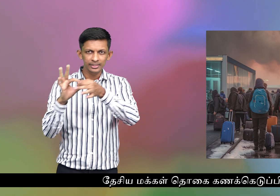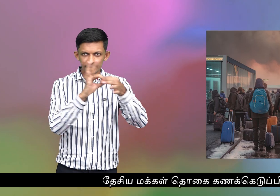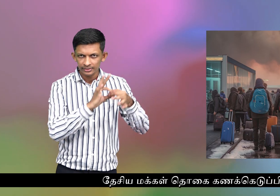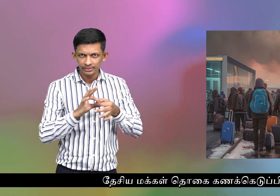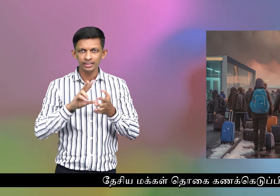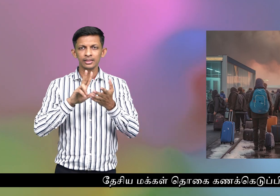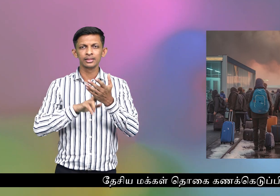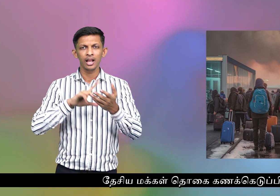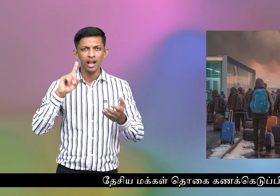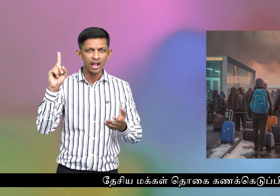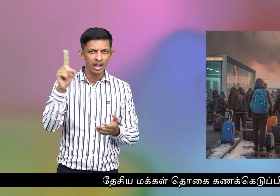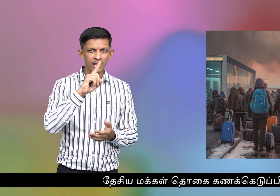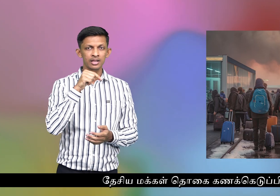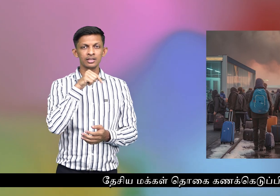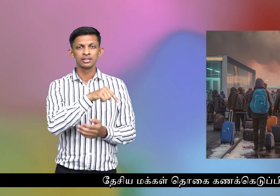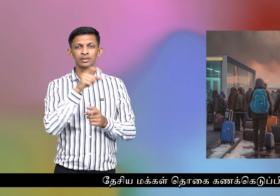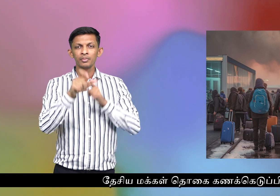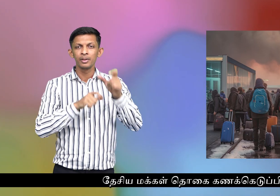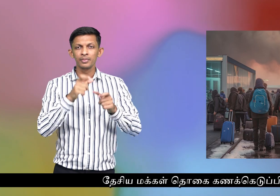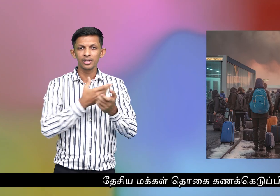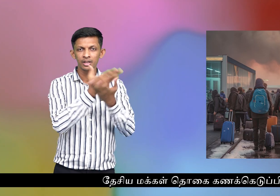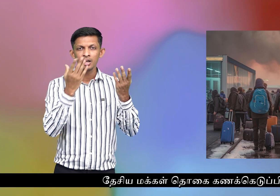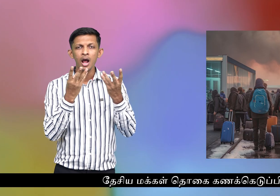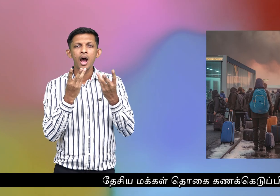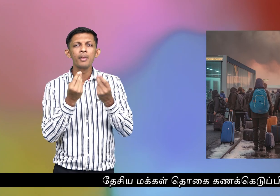தேசிய மக்கள் தொகை கணக்கெடுப்பின்படி,